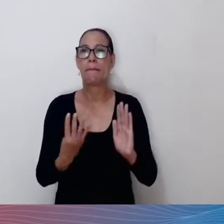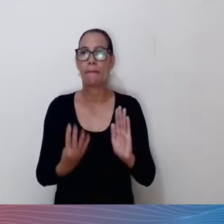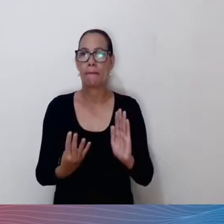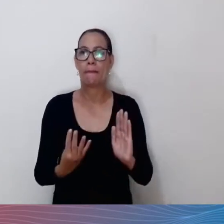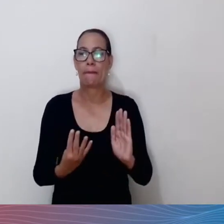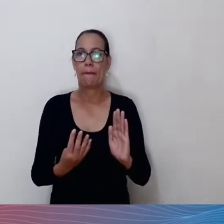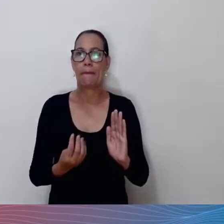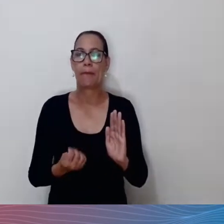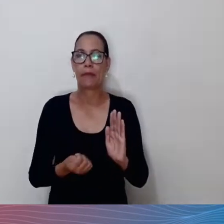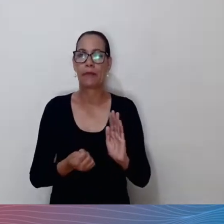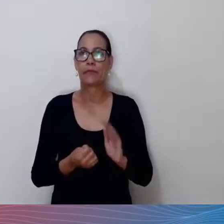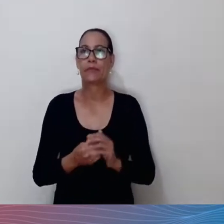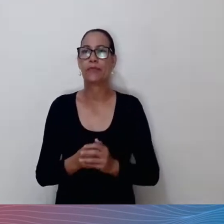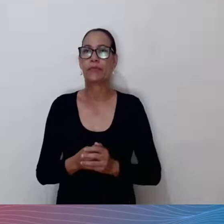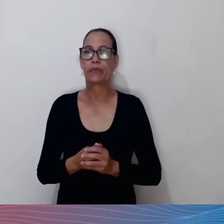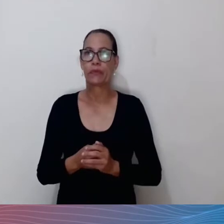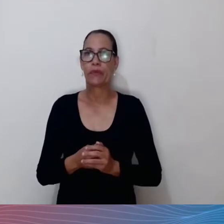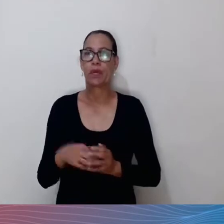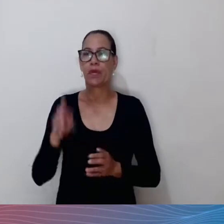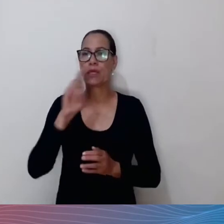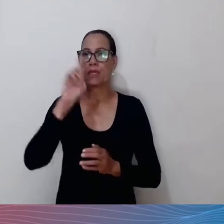Senhor Jesus.